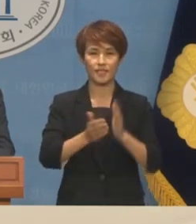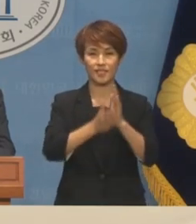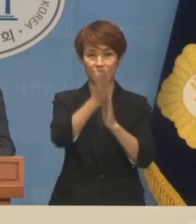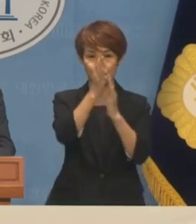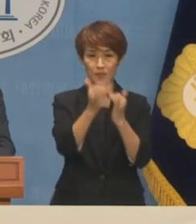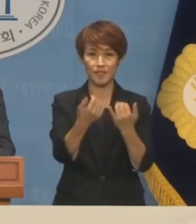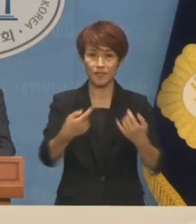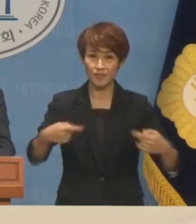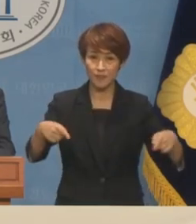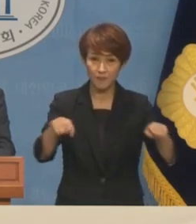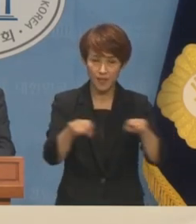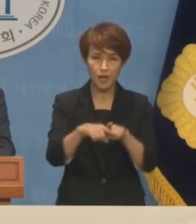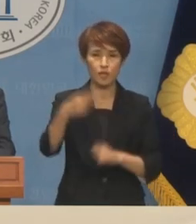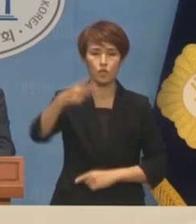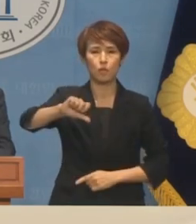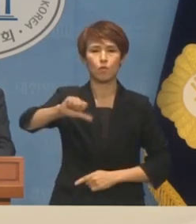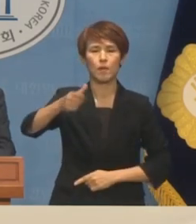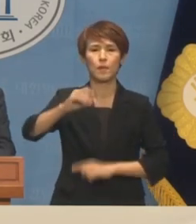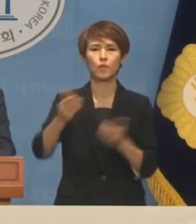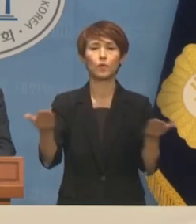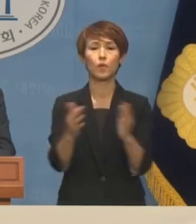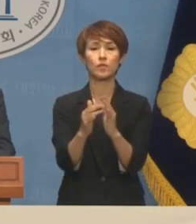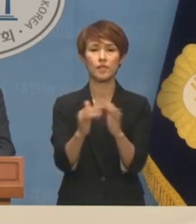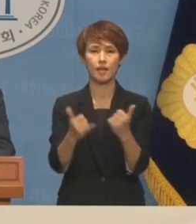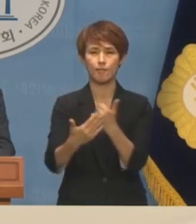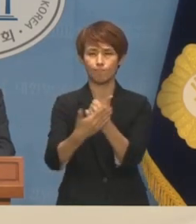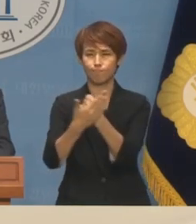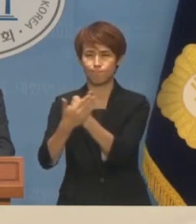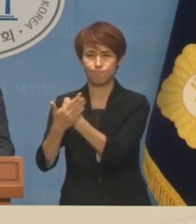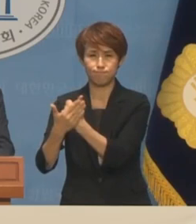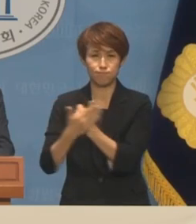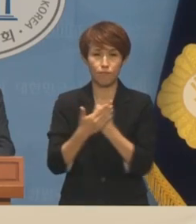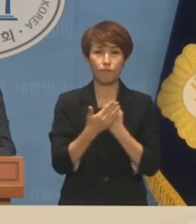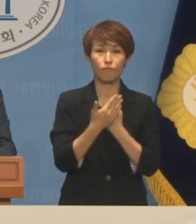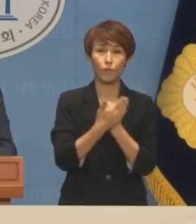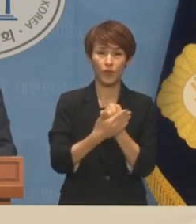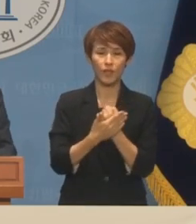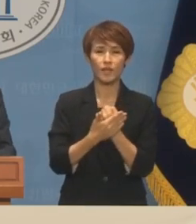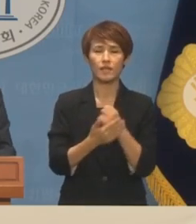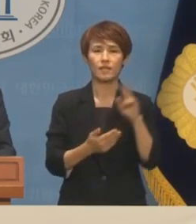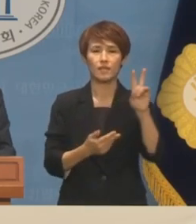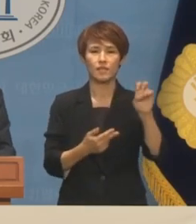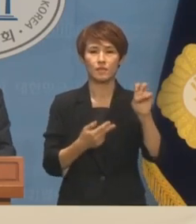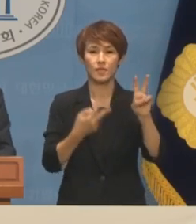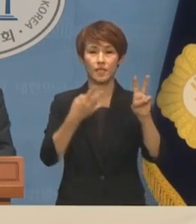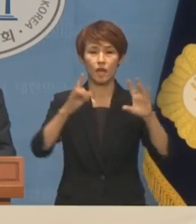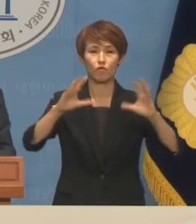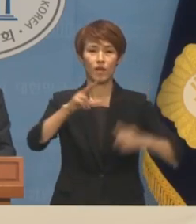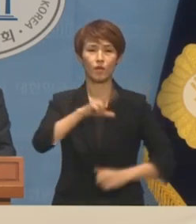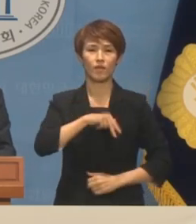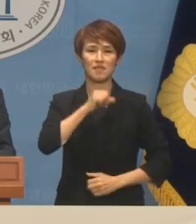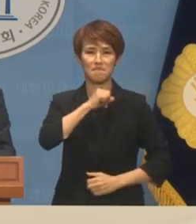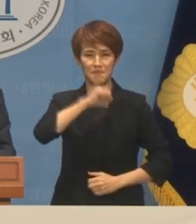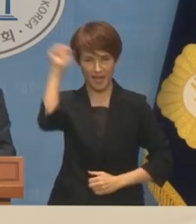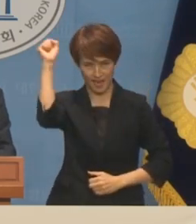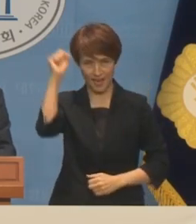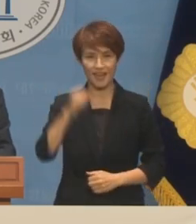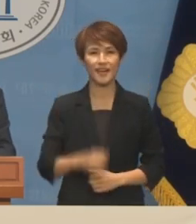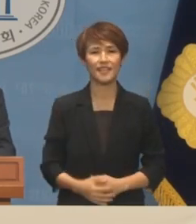시민들과 2,500만 노동자들의 지지를 통해 22대 국회의원으로